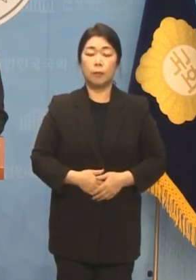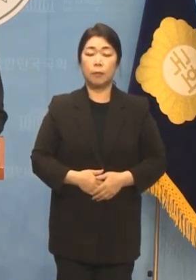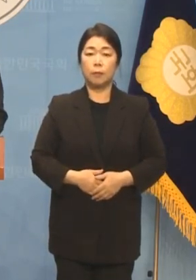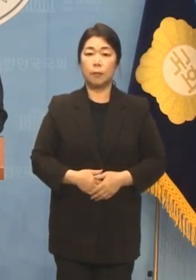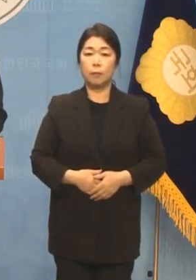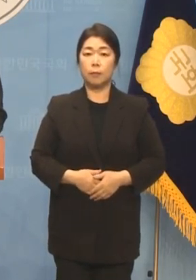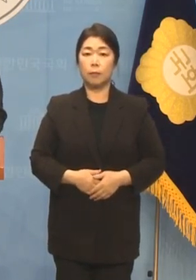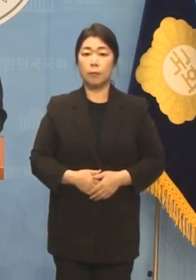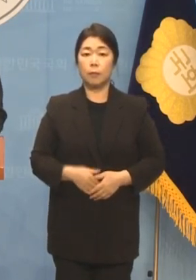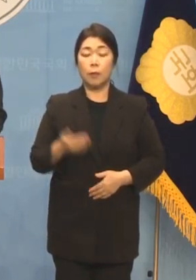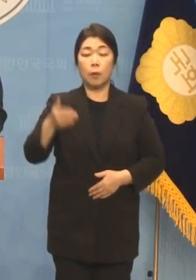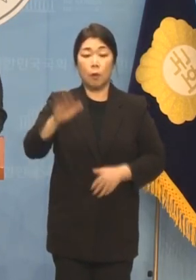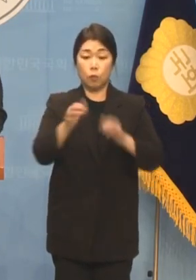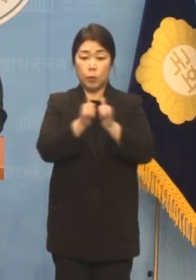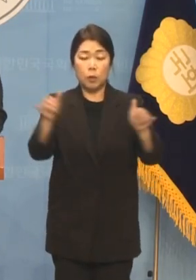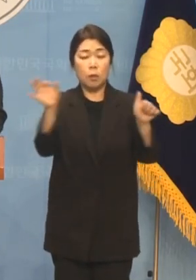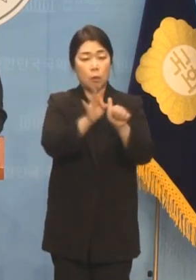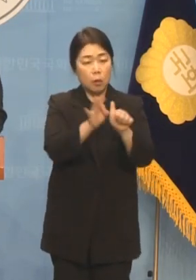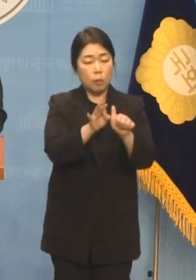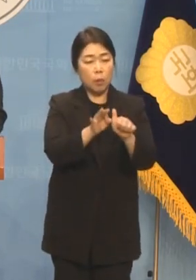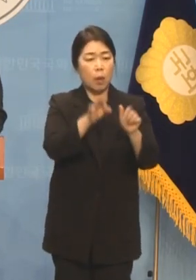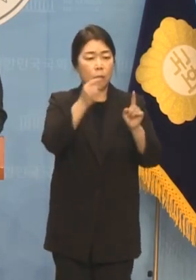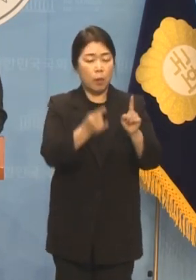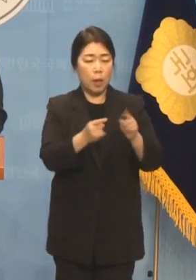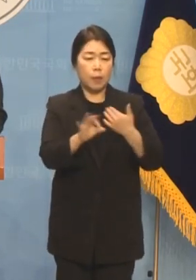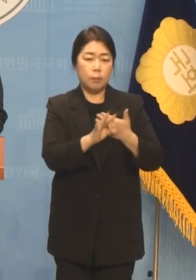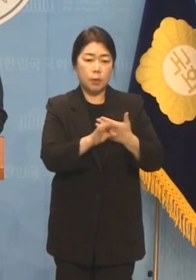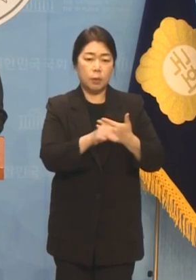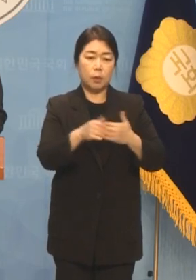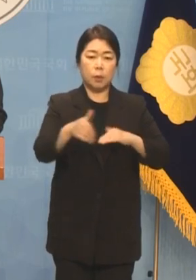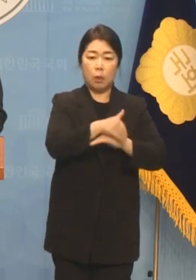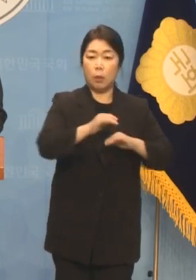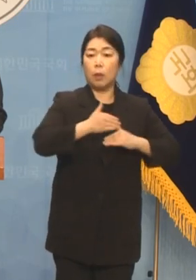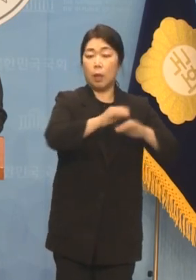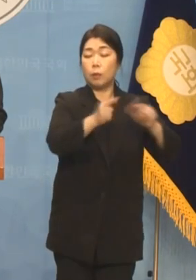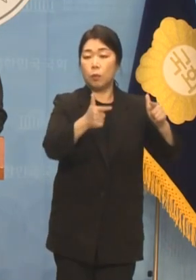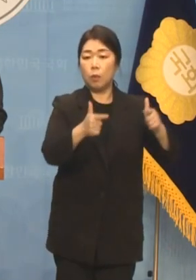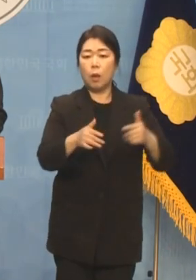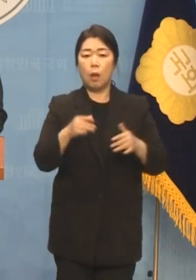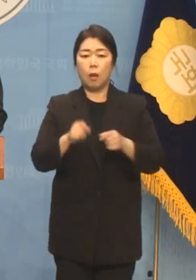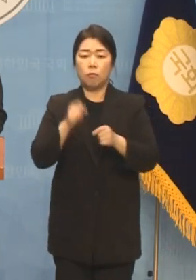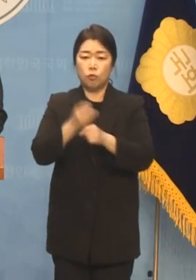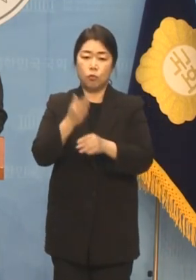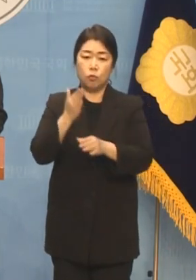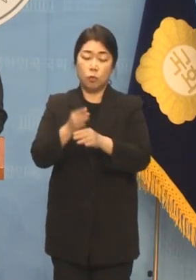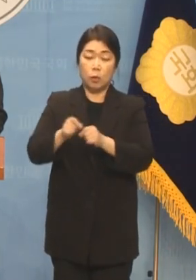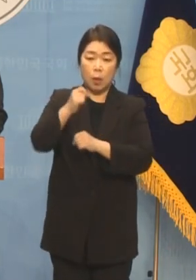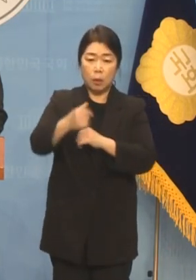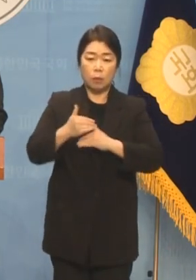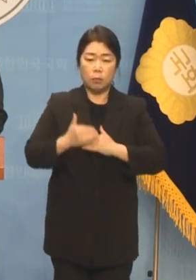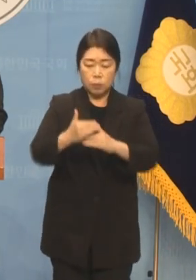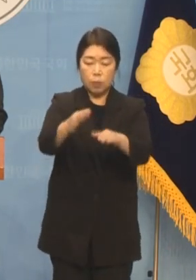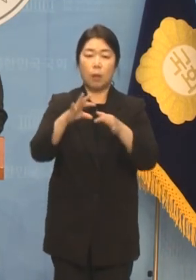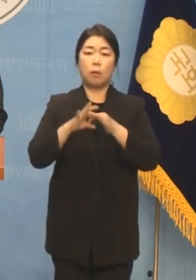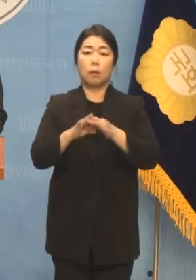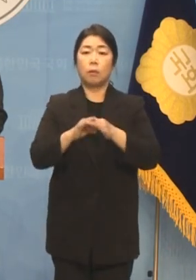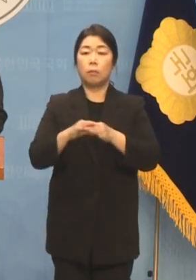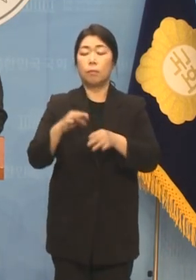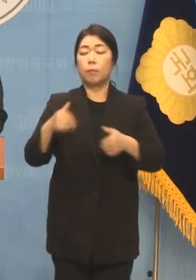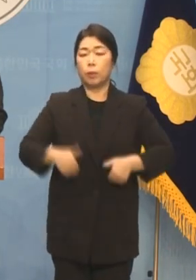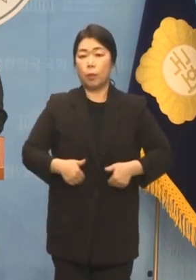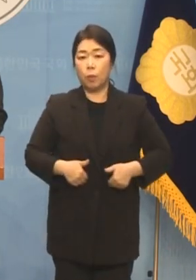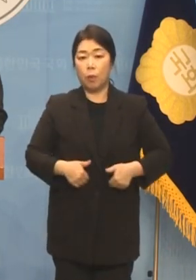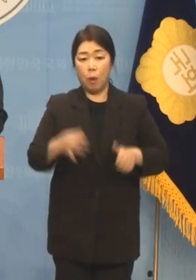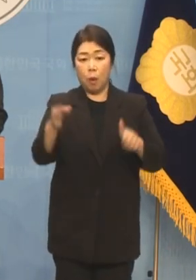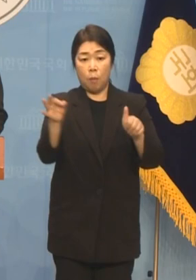생각됩니다. 그러나 국민연금은 일회성 개혁이 아니라 연속 개혁이 필요합니다. 보험료율뿐만 아니라 의무 납부 연령이나 수급 개시